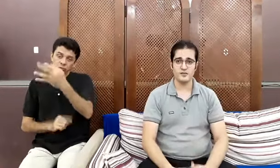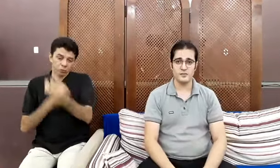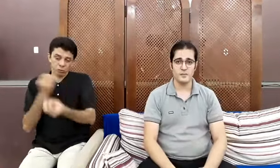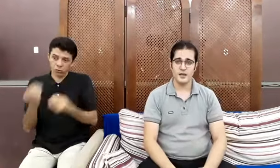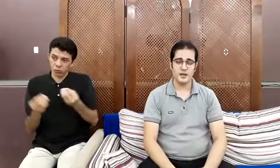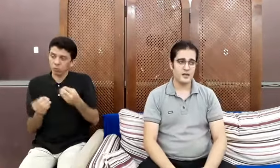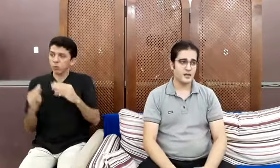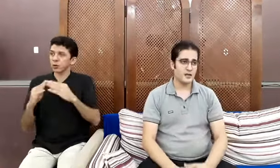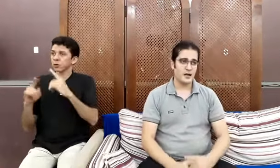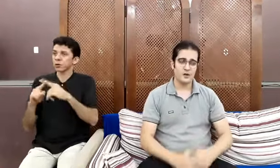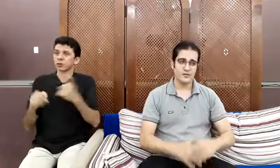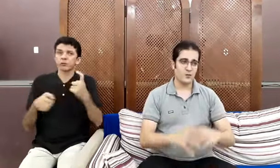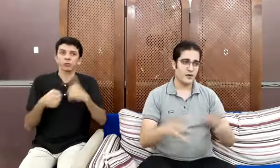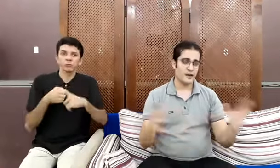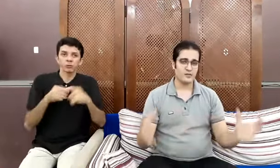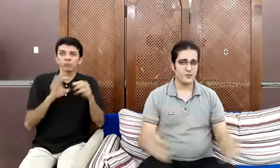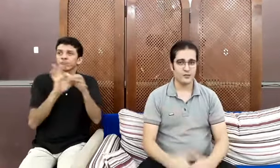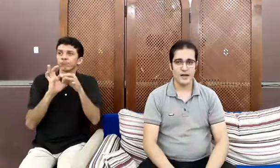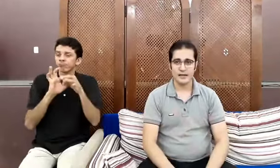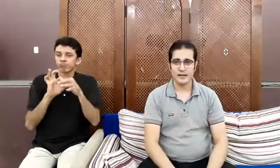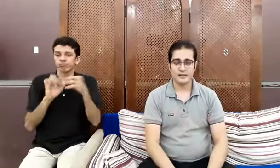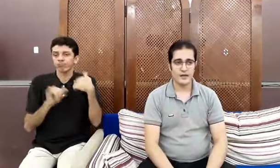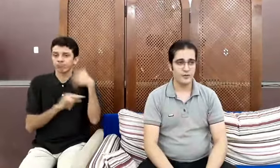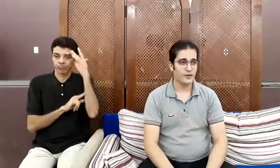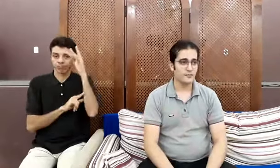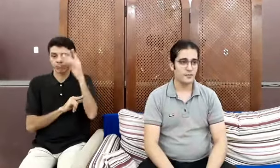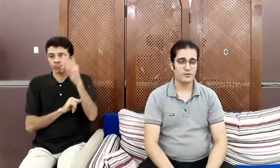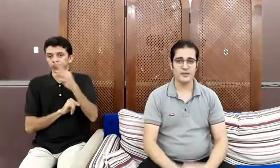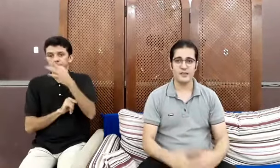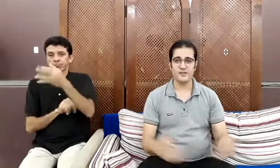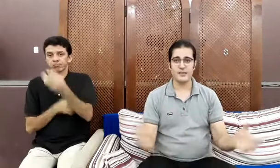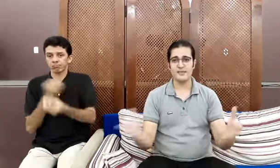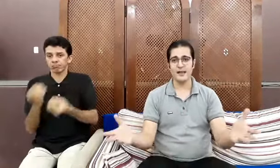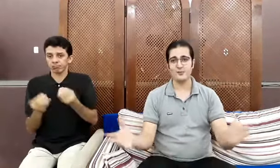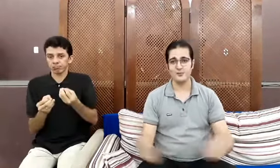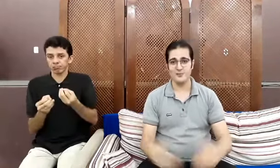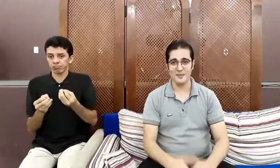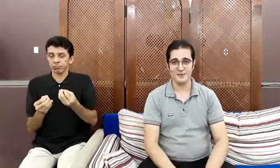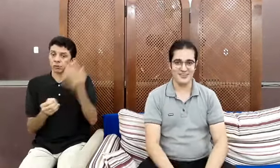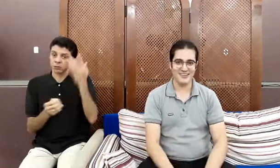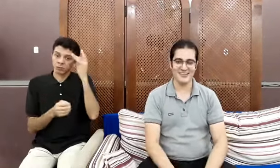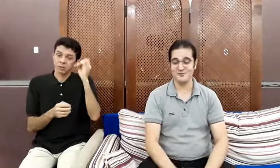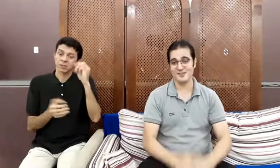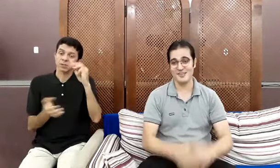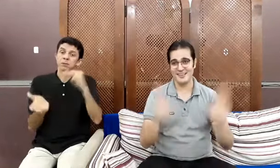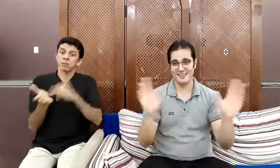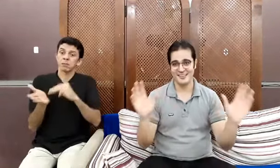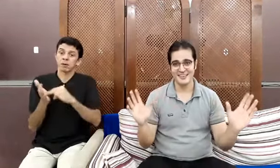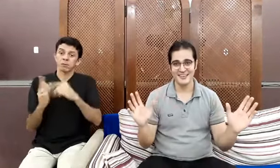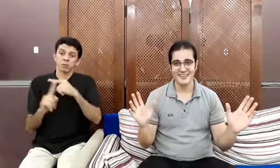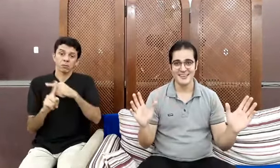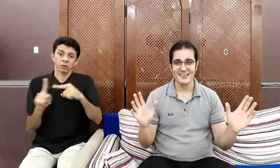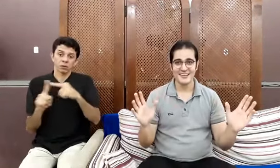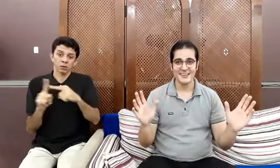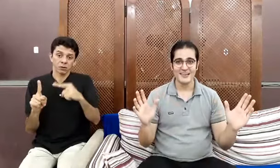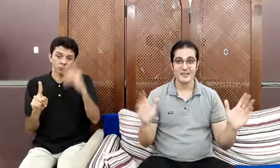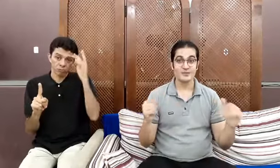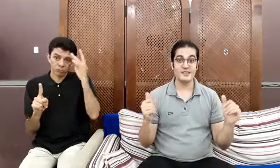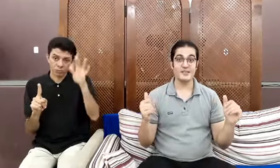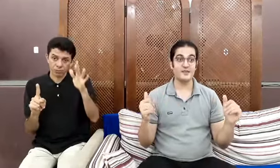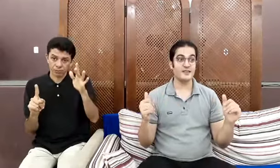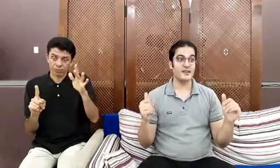igreja, a nossa congregação voltar aqui a se reunir. Não sei se a gente vai ter metade dos membros, eu não sei.